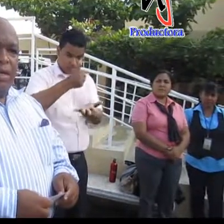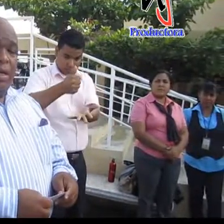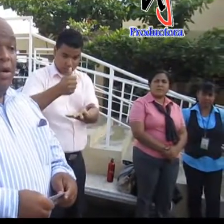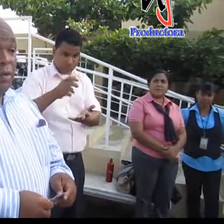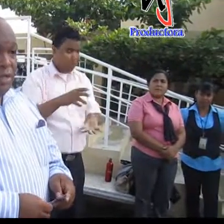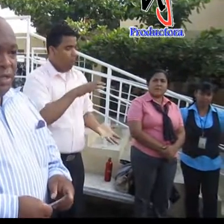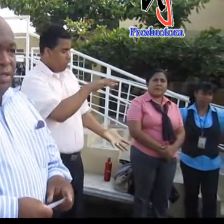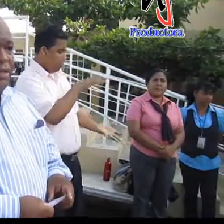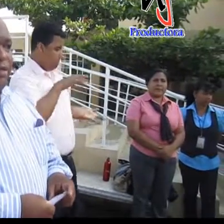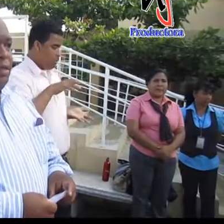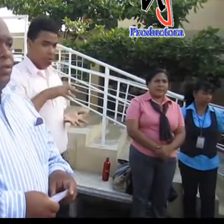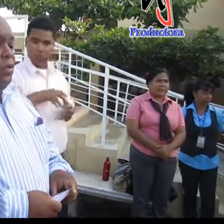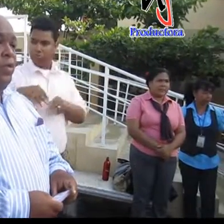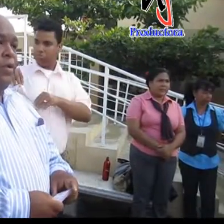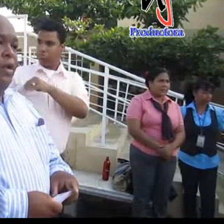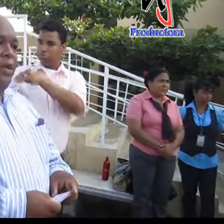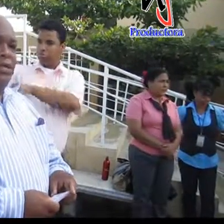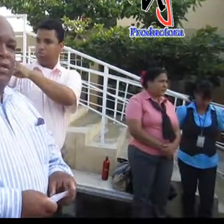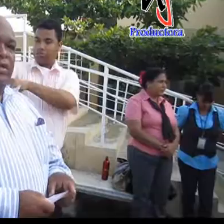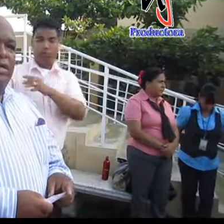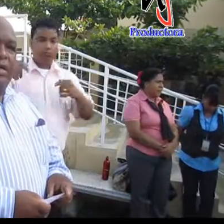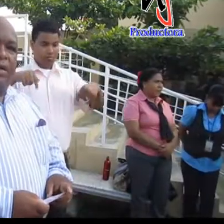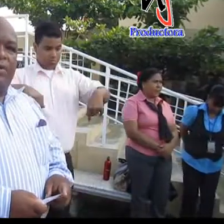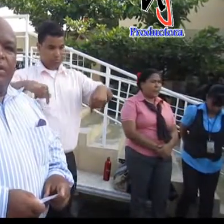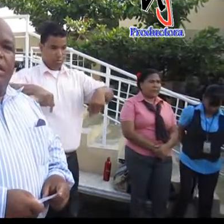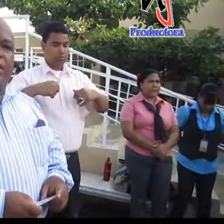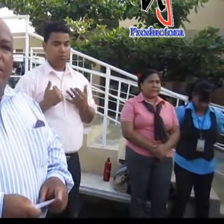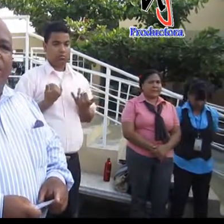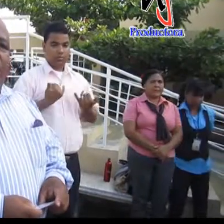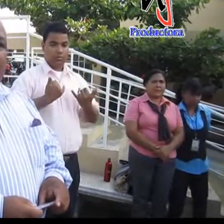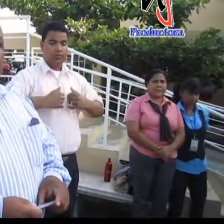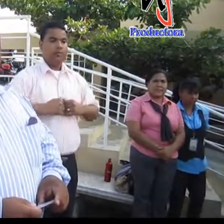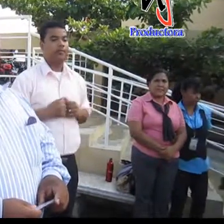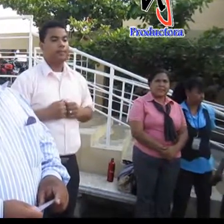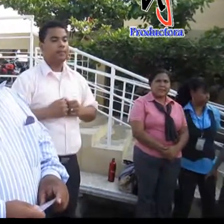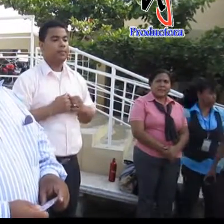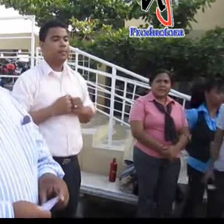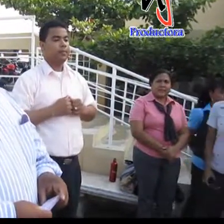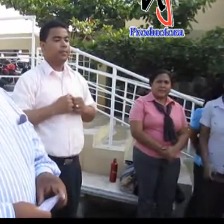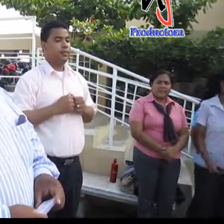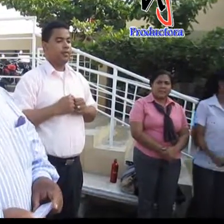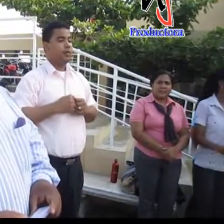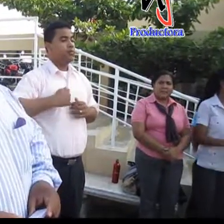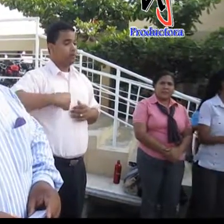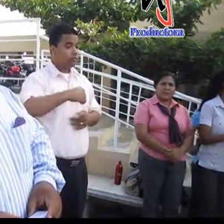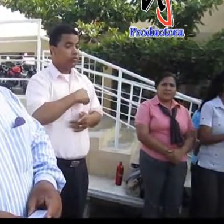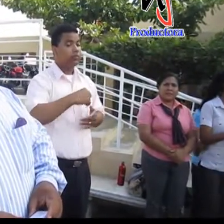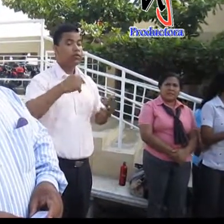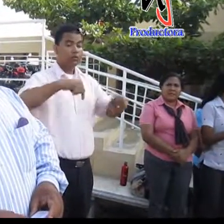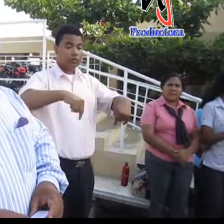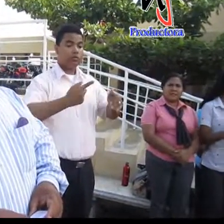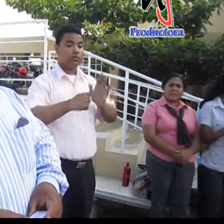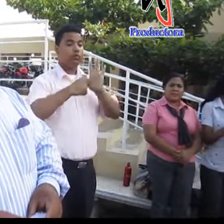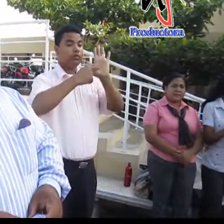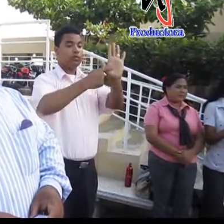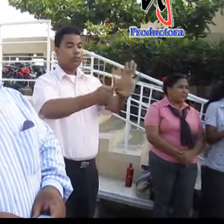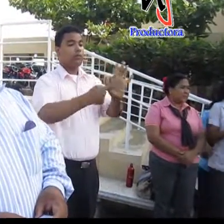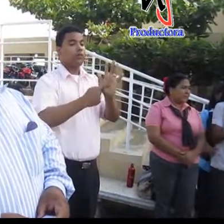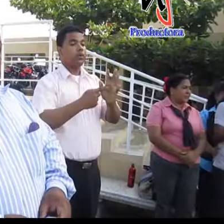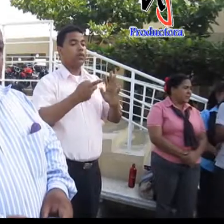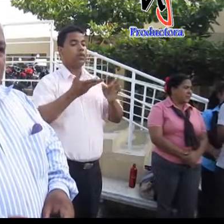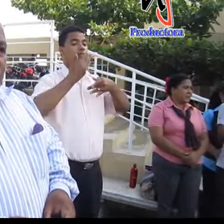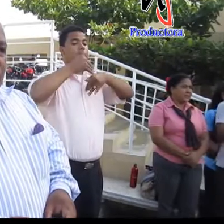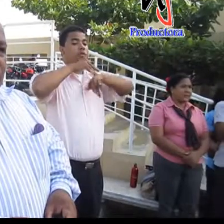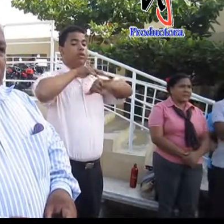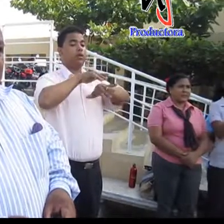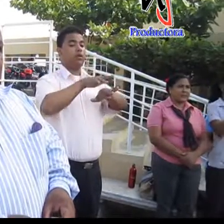inclusión. En nuestro centro, en todos los proyectos que tendemos a desarrollar, le hemos querido denominar la inclusión bajo la sombra